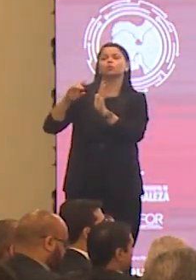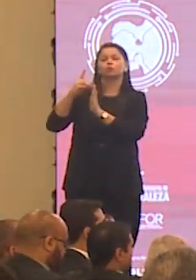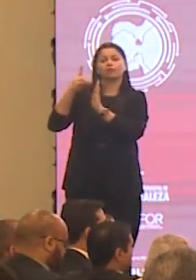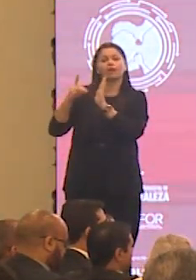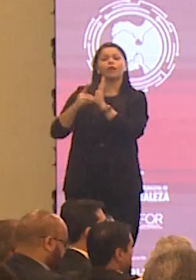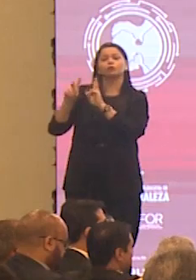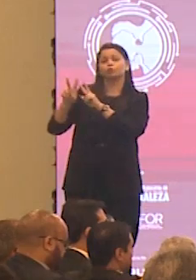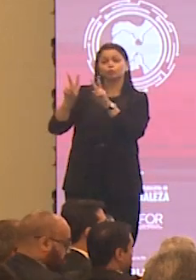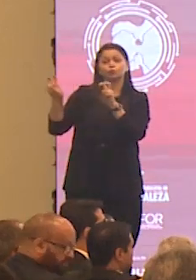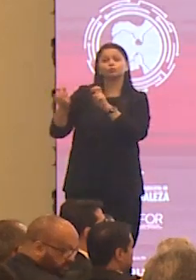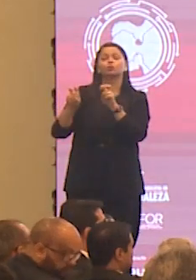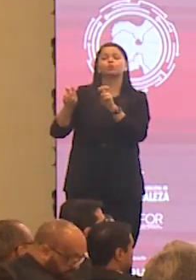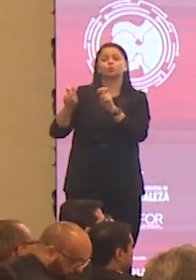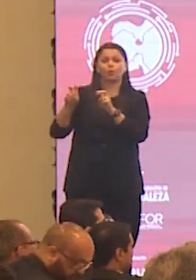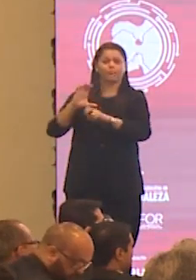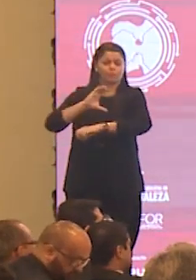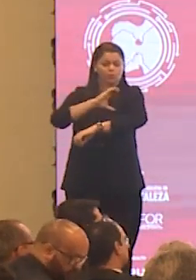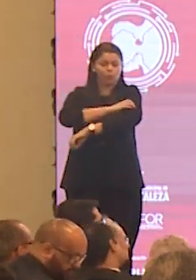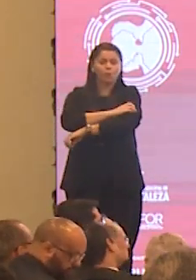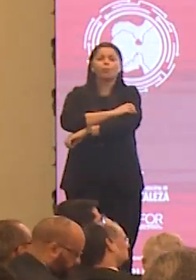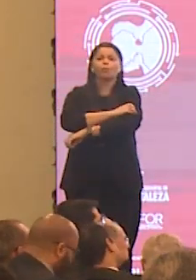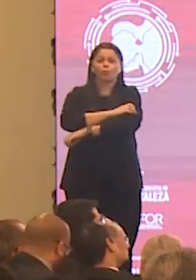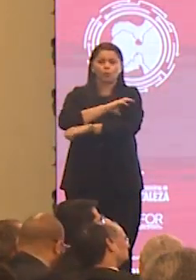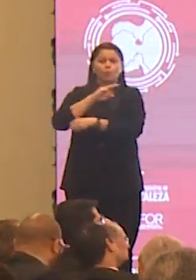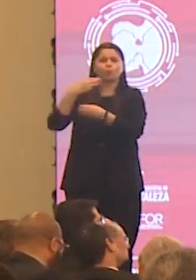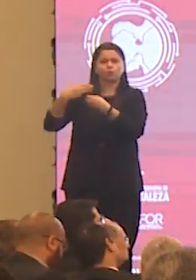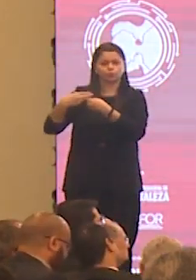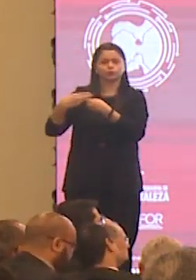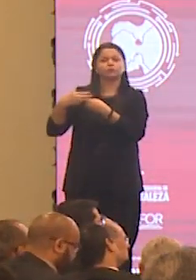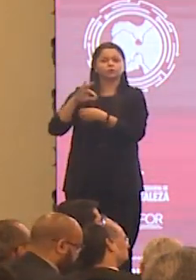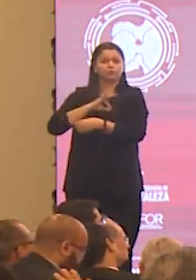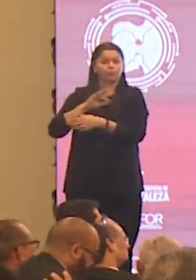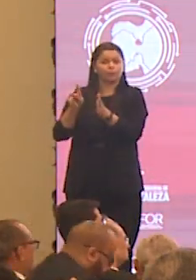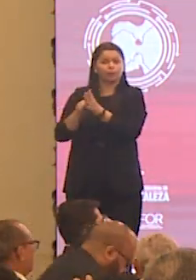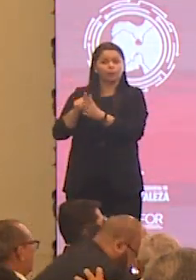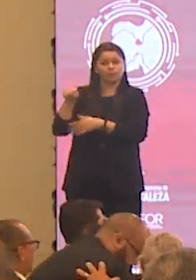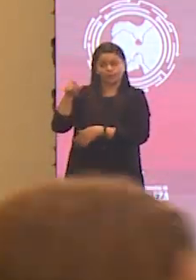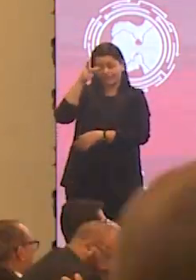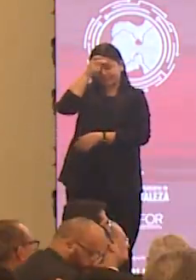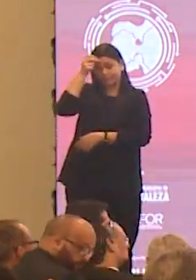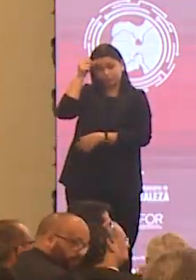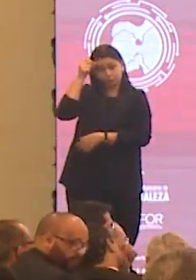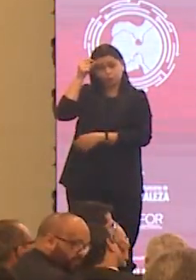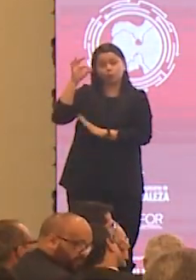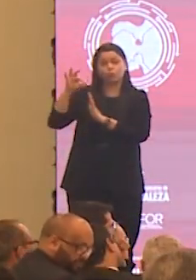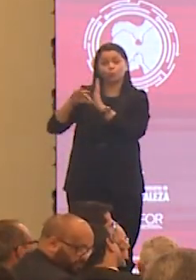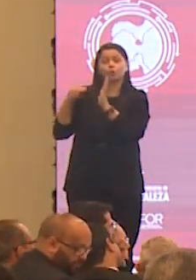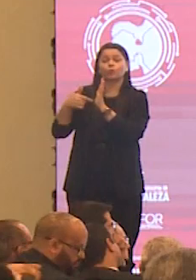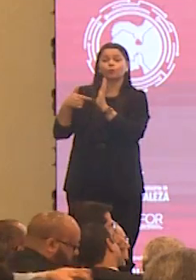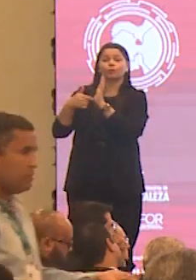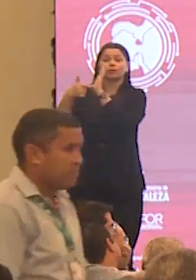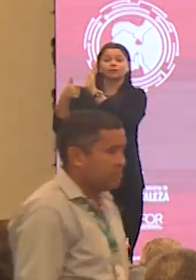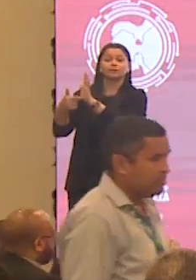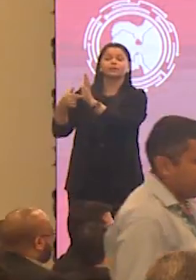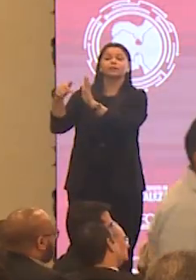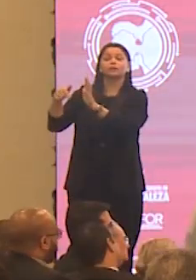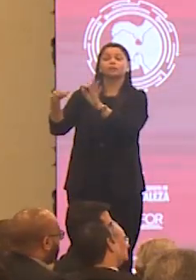2023. Ao chegar no Supremo, e juro que eu estou concluindo, porque senão não me convidam nunca mais,